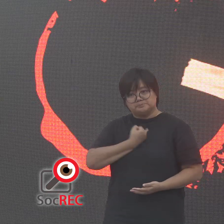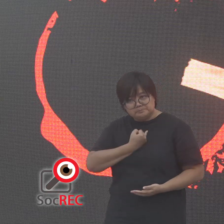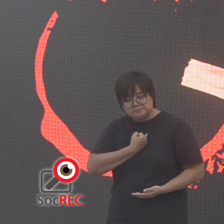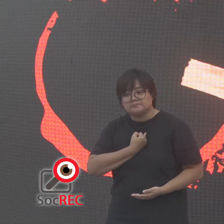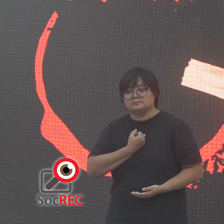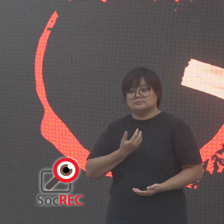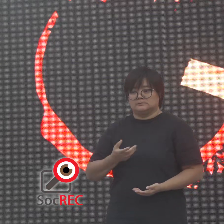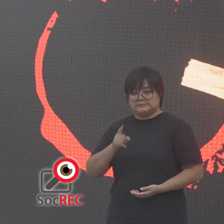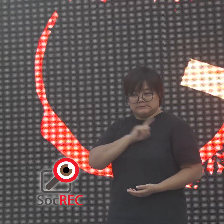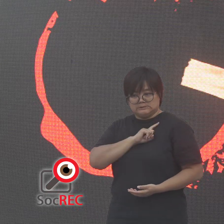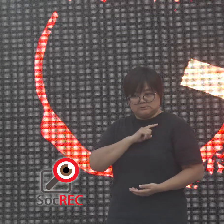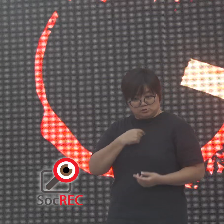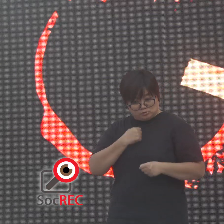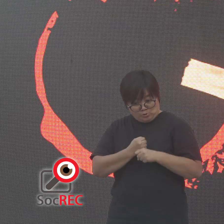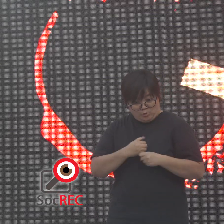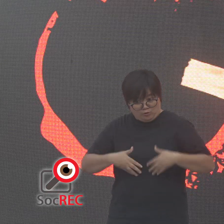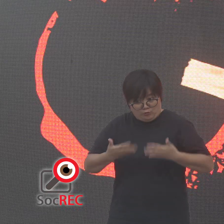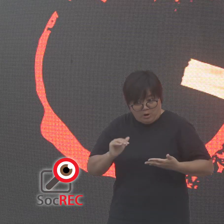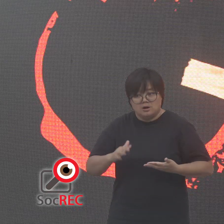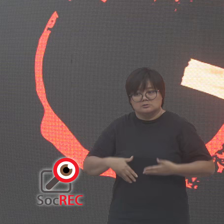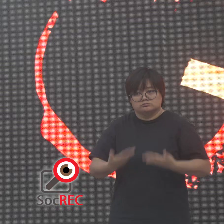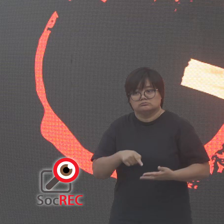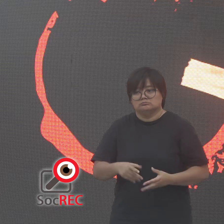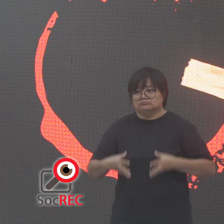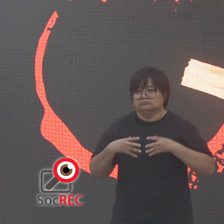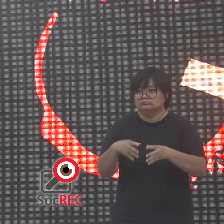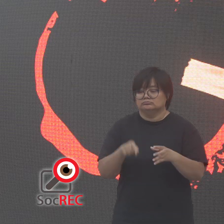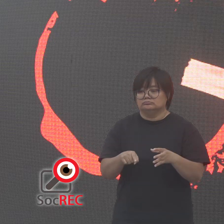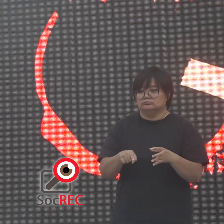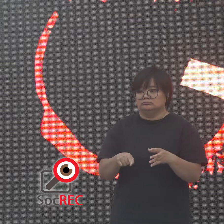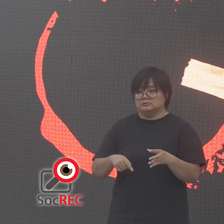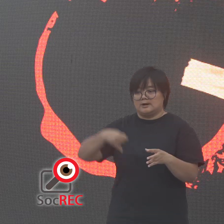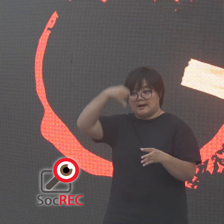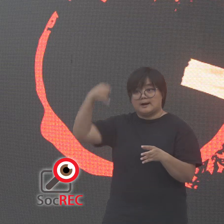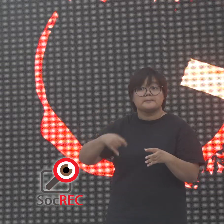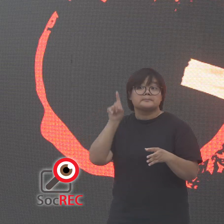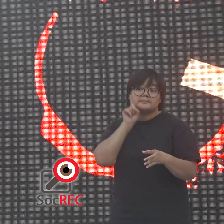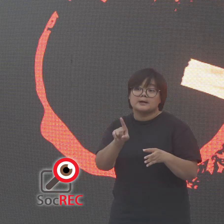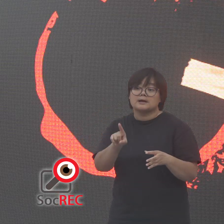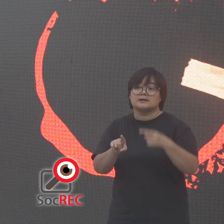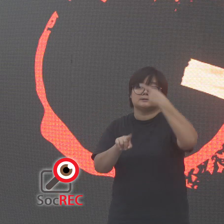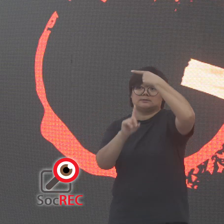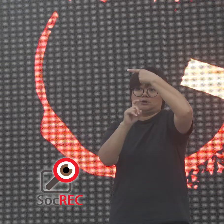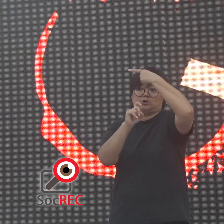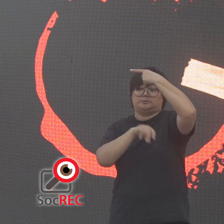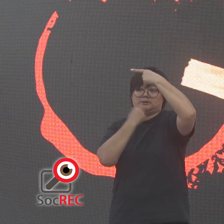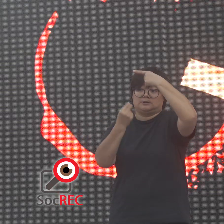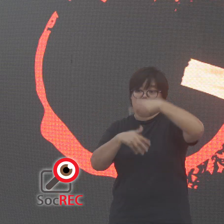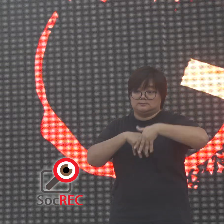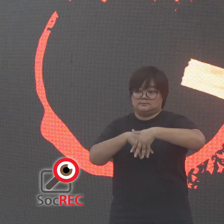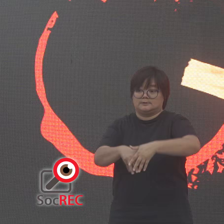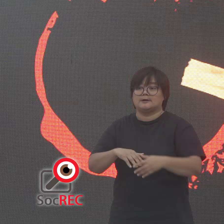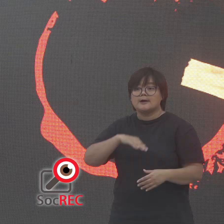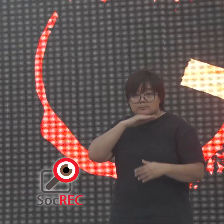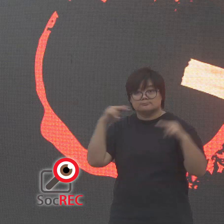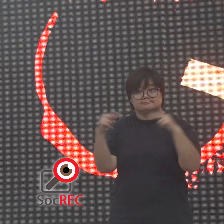下個星期會有個天下制裁大遊行，好希望都能夠見到各位，願榮光歸香